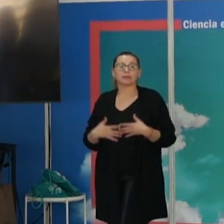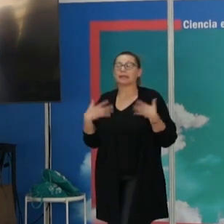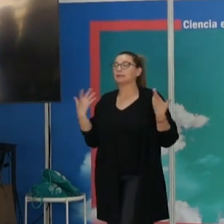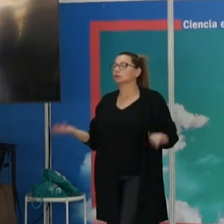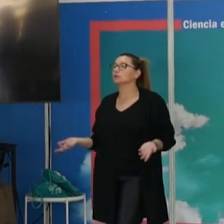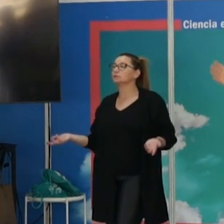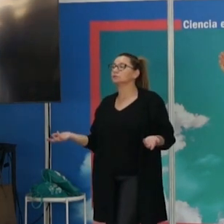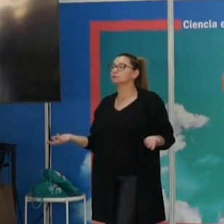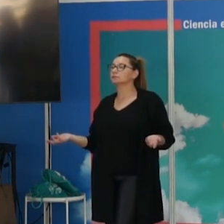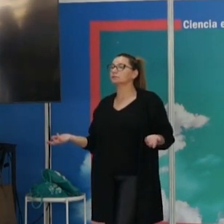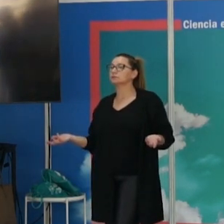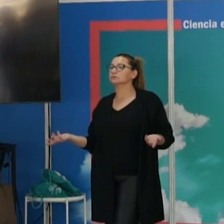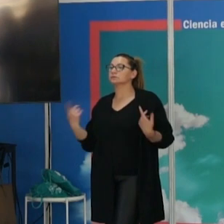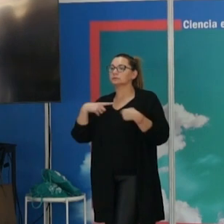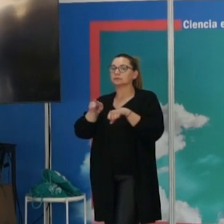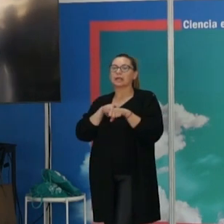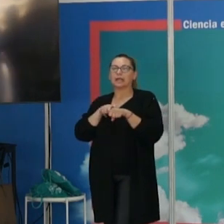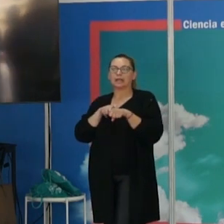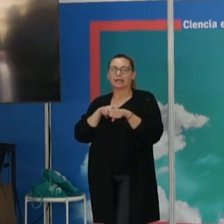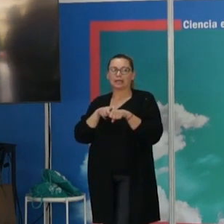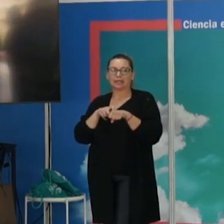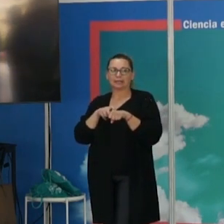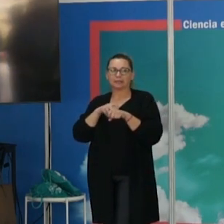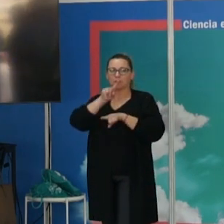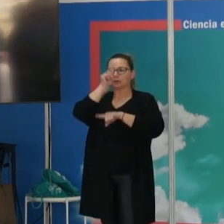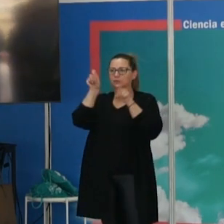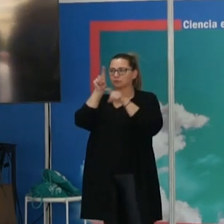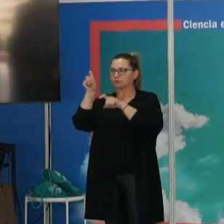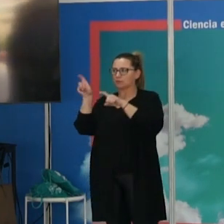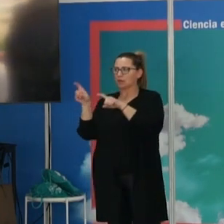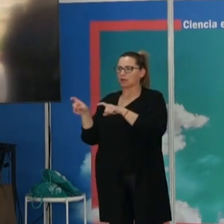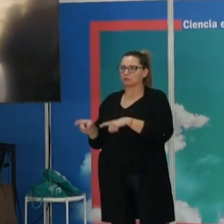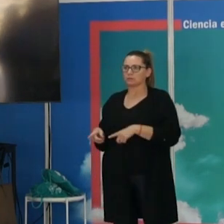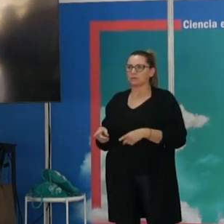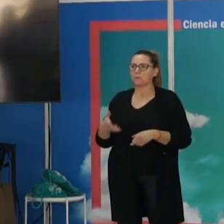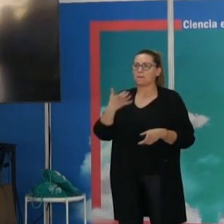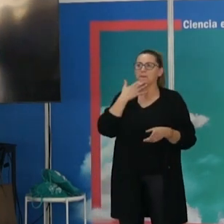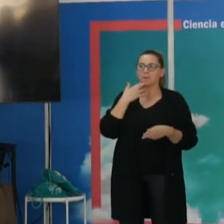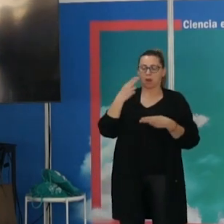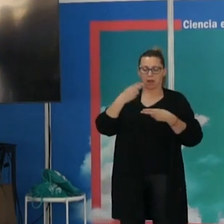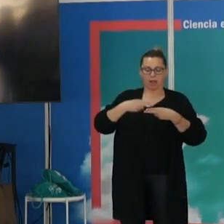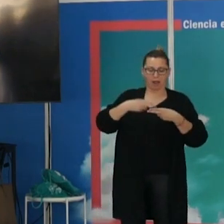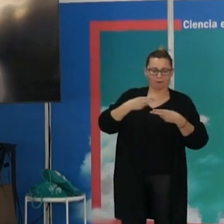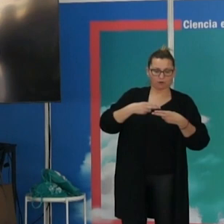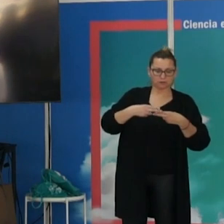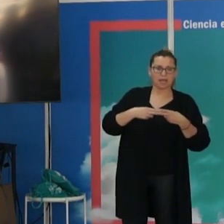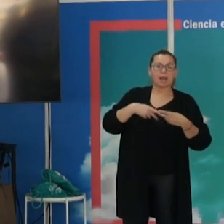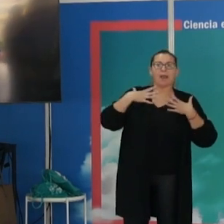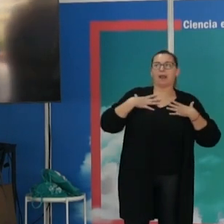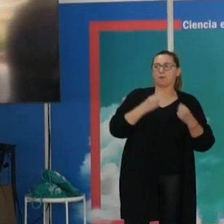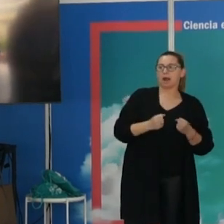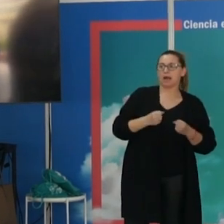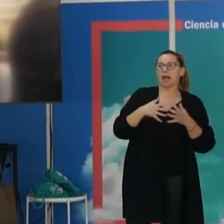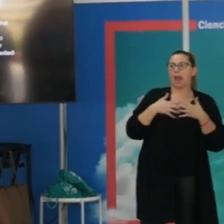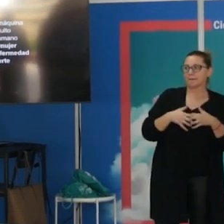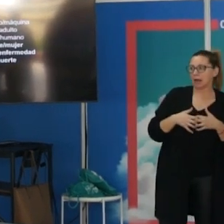Entonces, bueno, el tipo de cuestiones que voy a plantear podrían ampliarse a otras, por ejemplo, la frontera entre el humano y la máquina, o el menor y